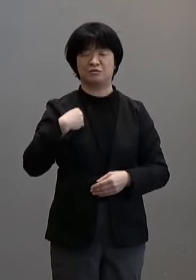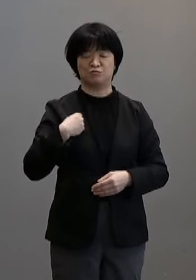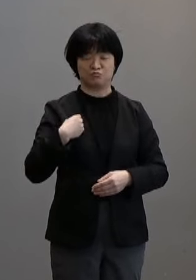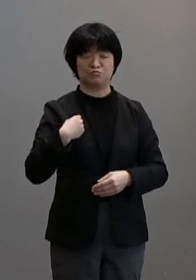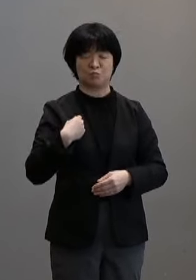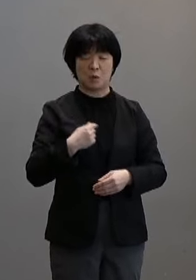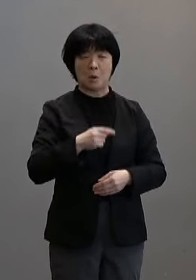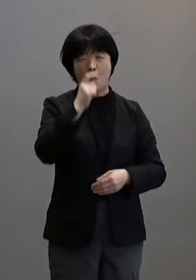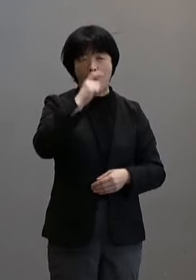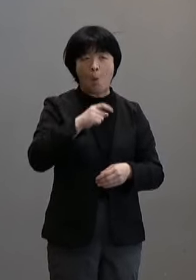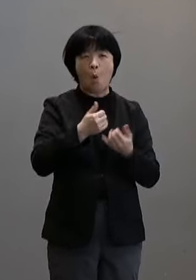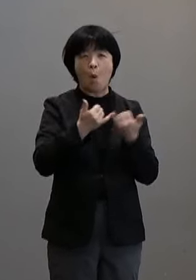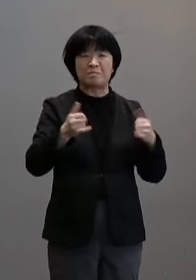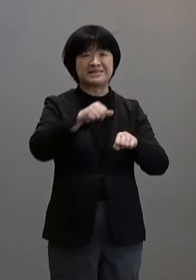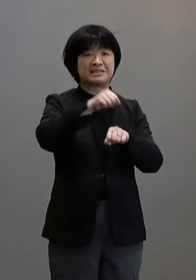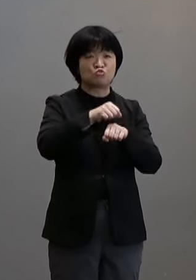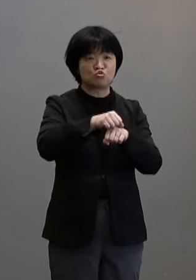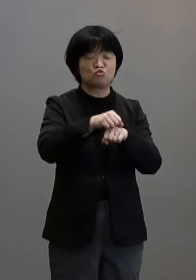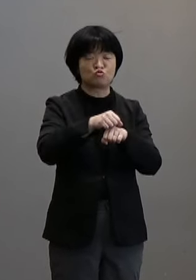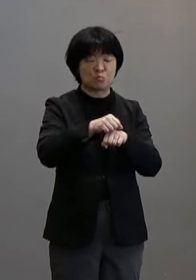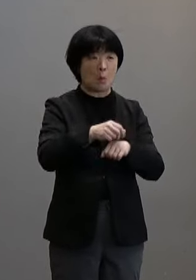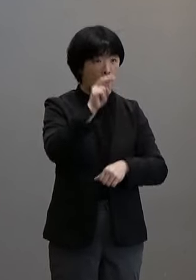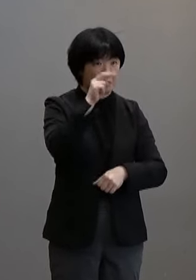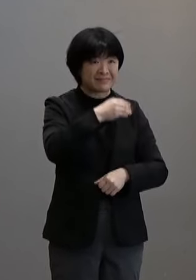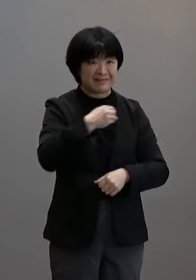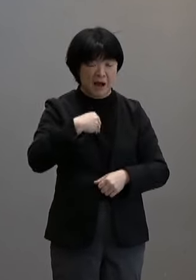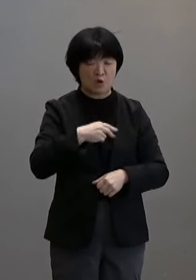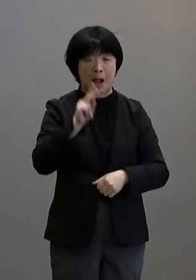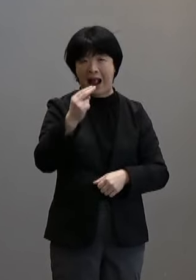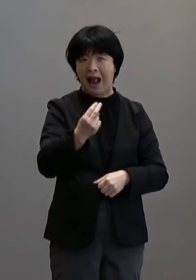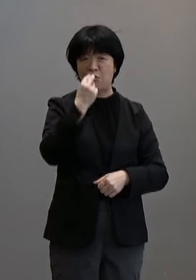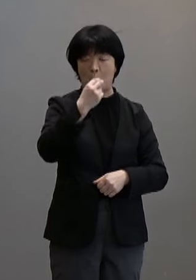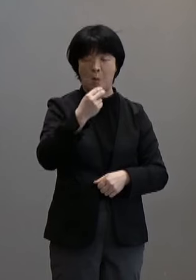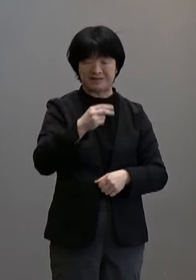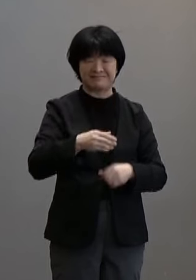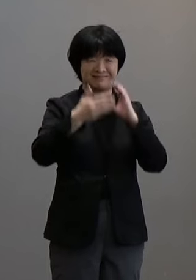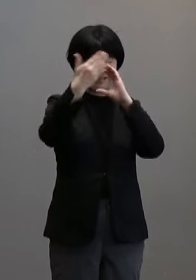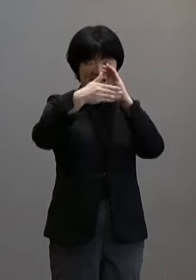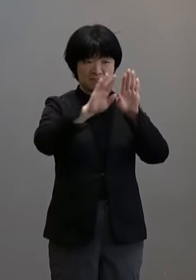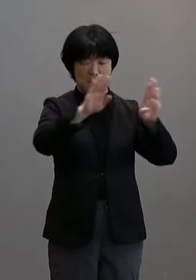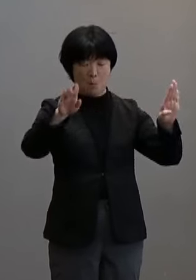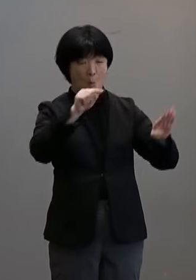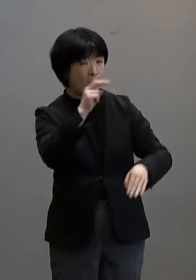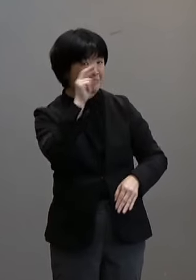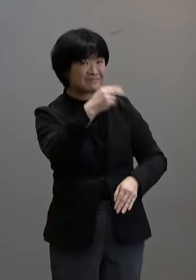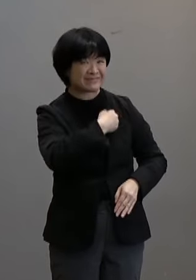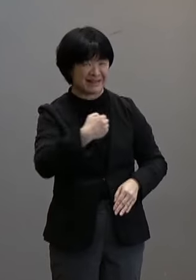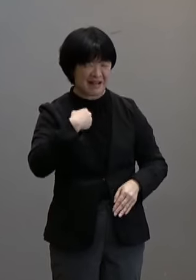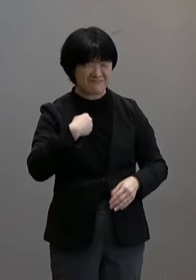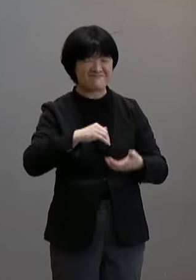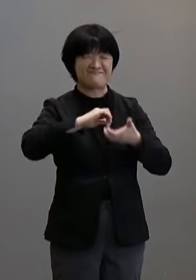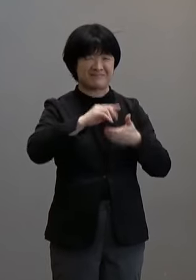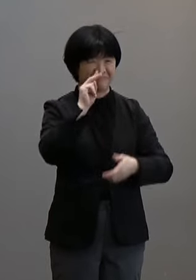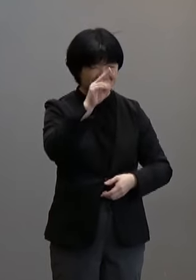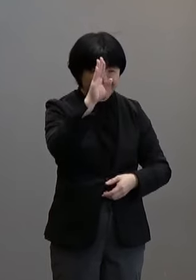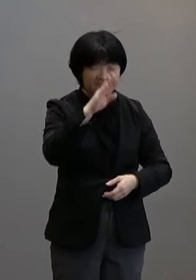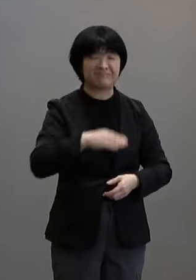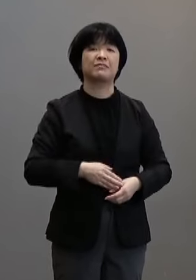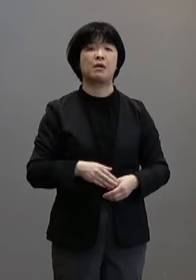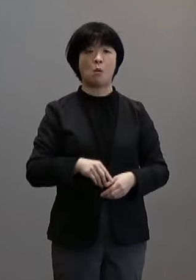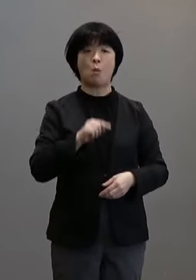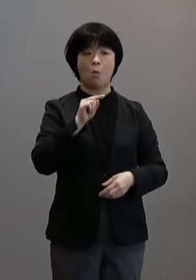の展示や香取地域の写真展も同時に行う予定ですので、ぜひこちらもご覧いただければと思います。今後も今回の